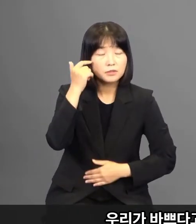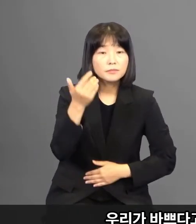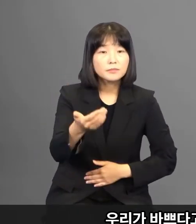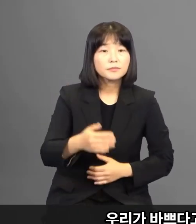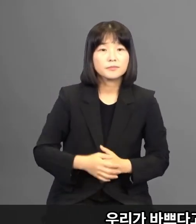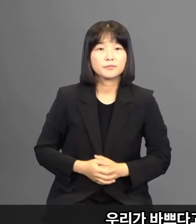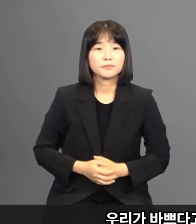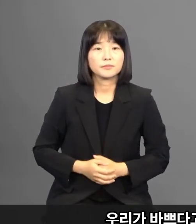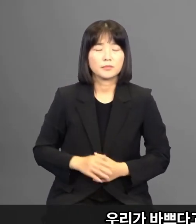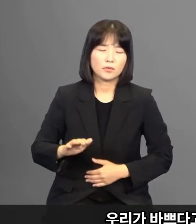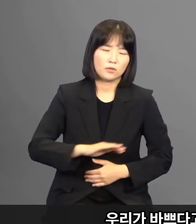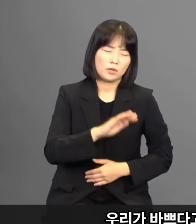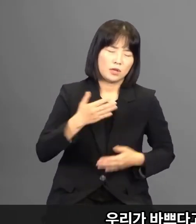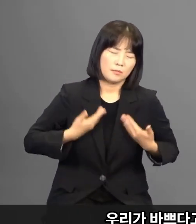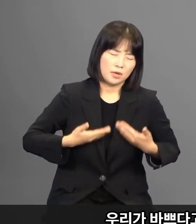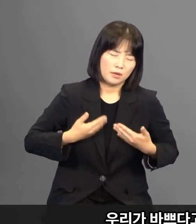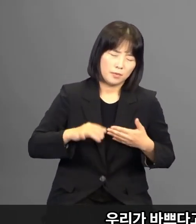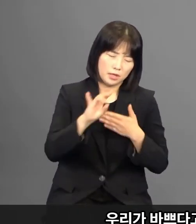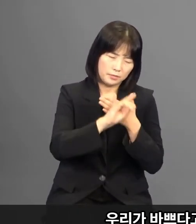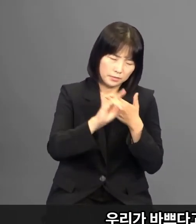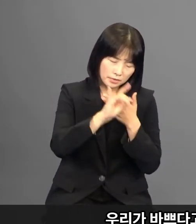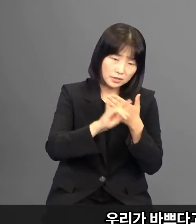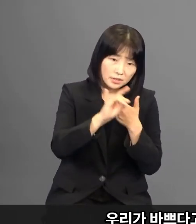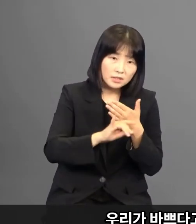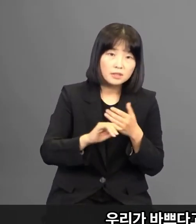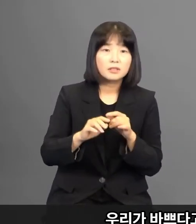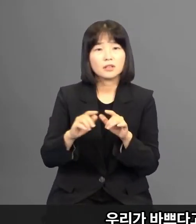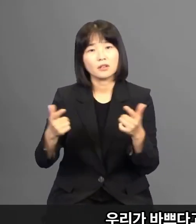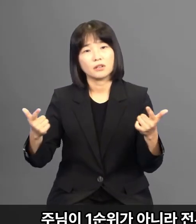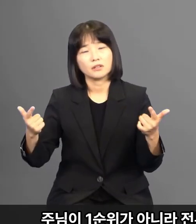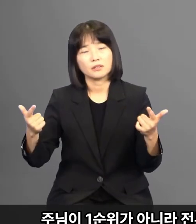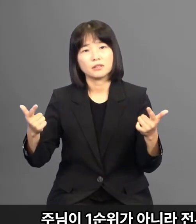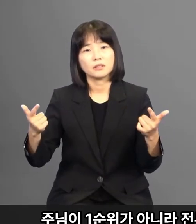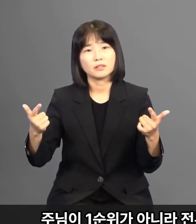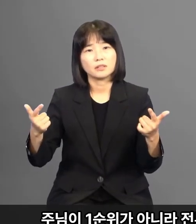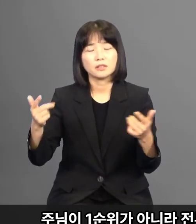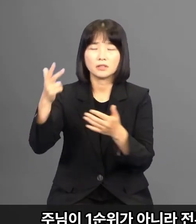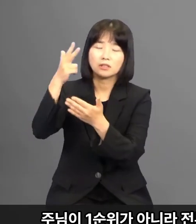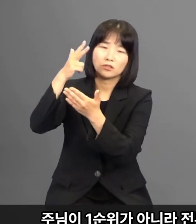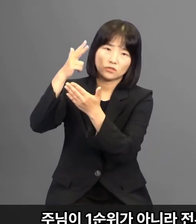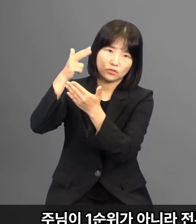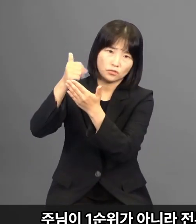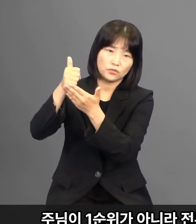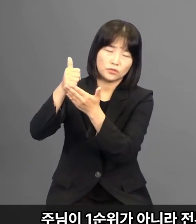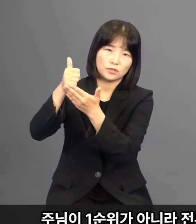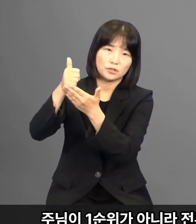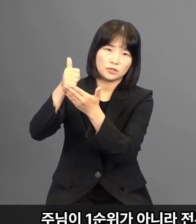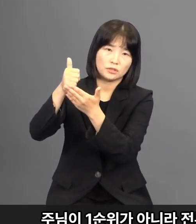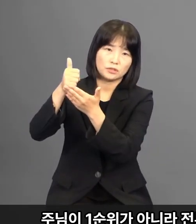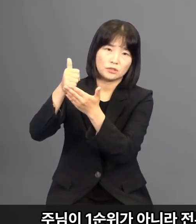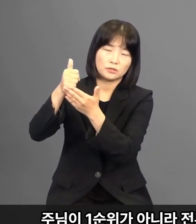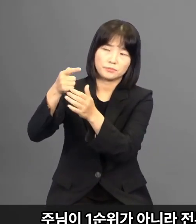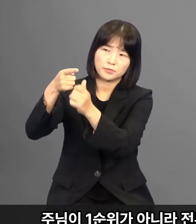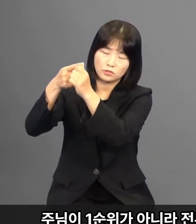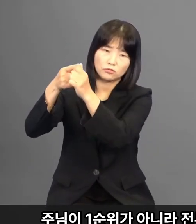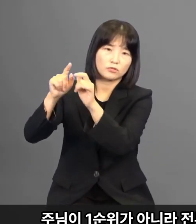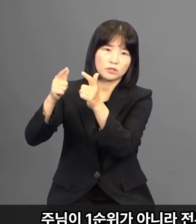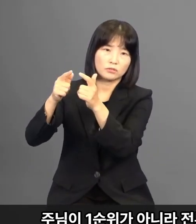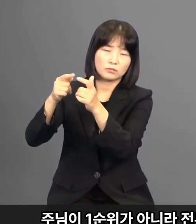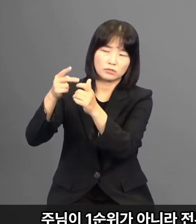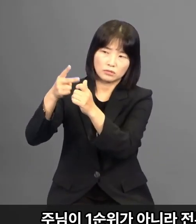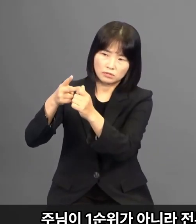우리가 바쁘다고 핑계하고 여러 가지 이유로 주님이 1순위가 아니라, 전부가 아니라